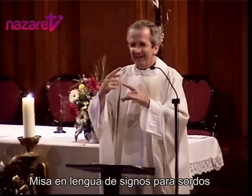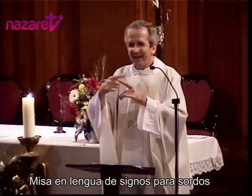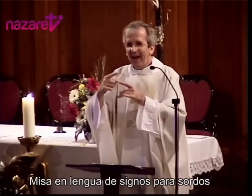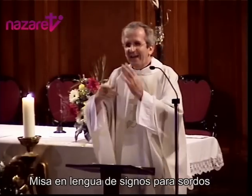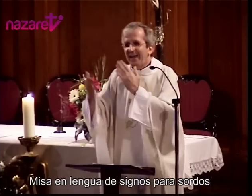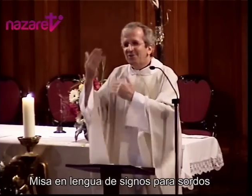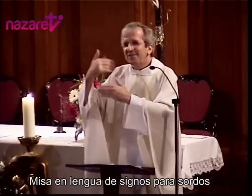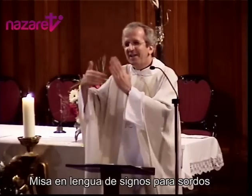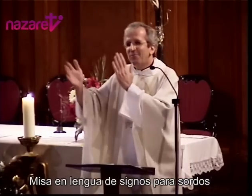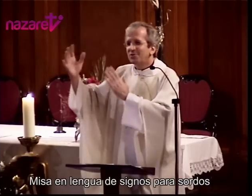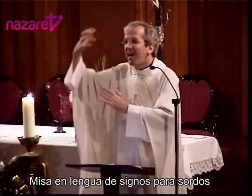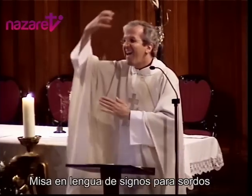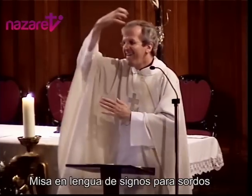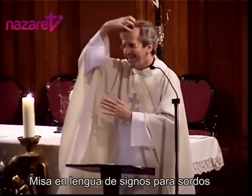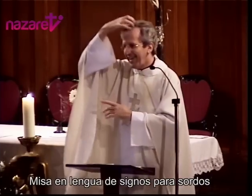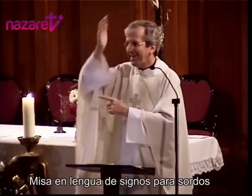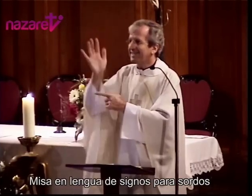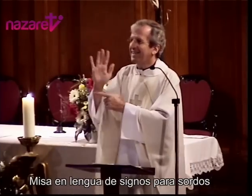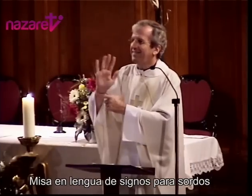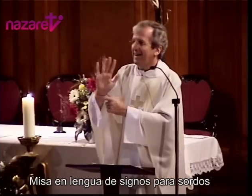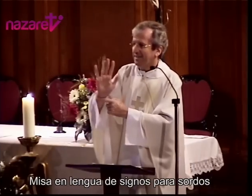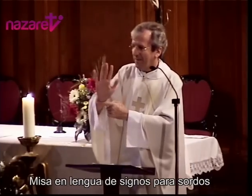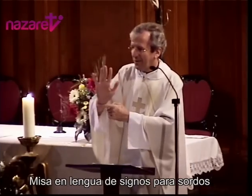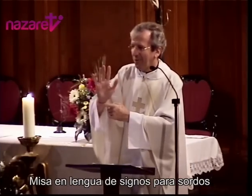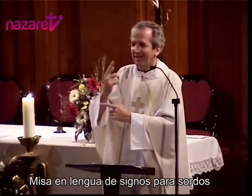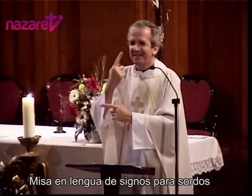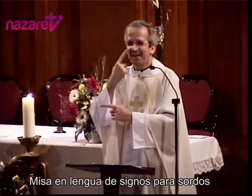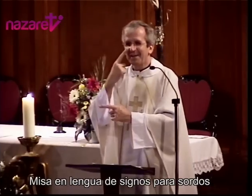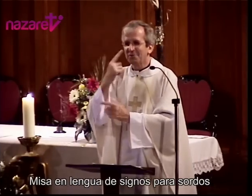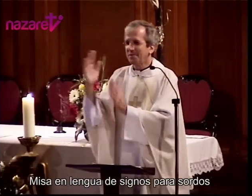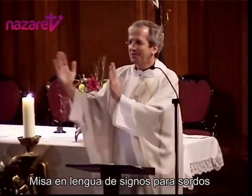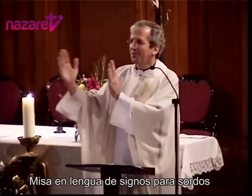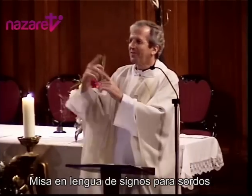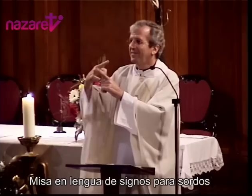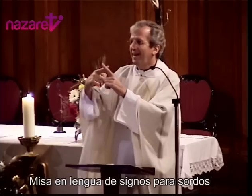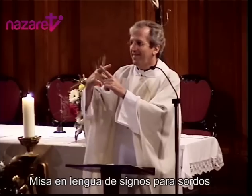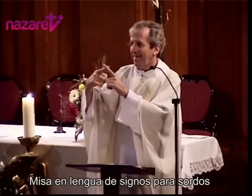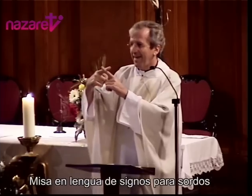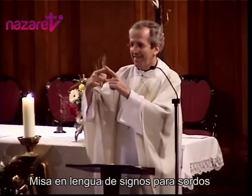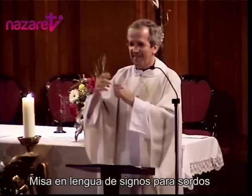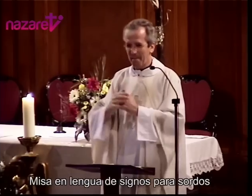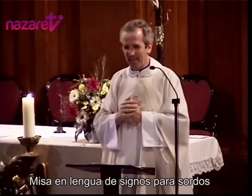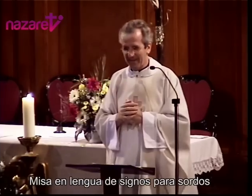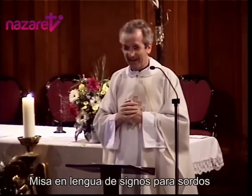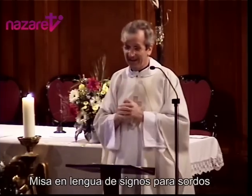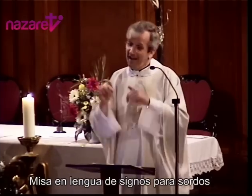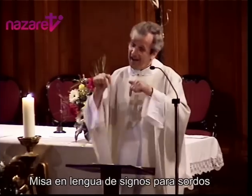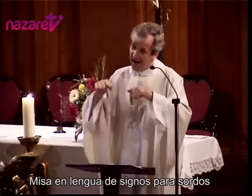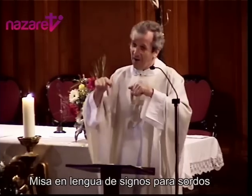Aquellos diríamos reyes de las películas que hemos visto de la edad media. Ahora